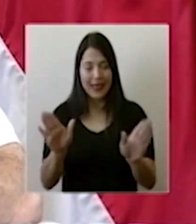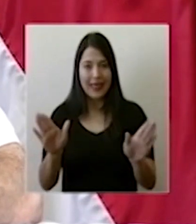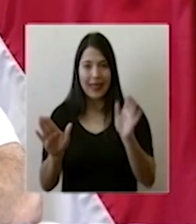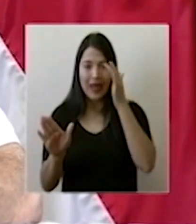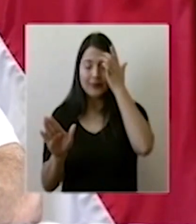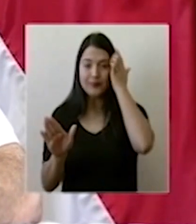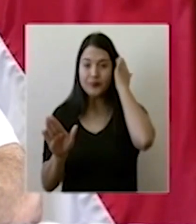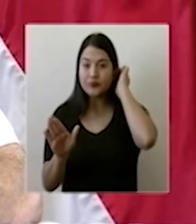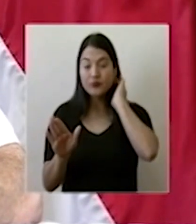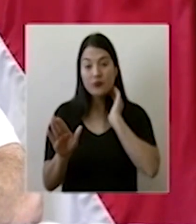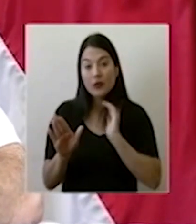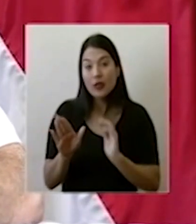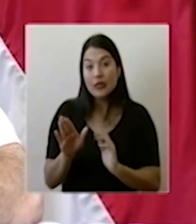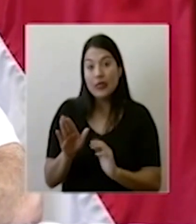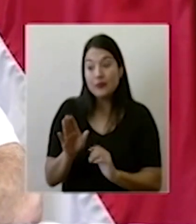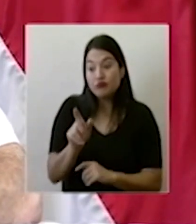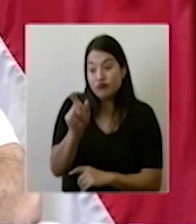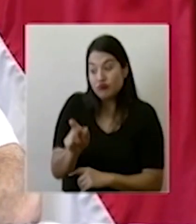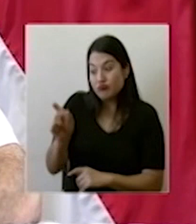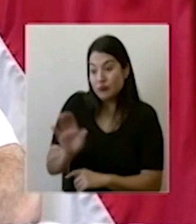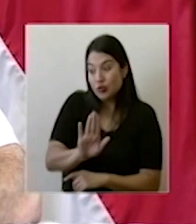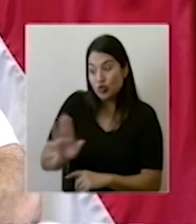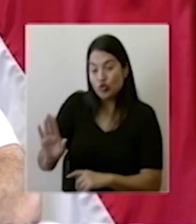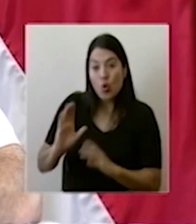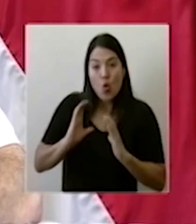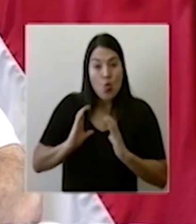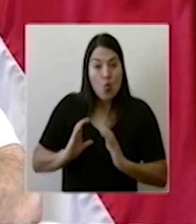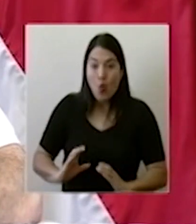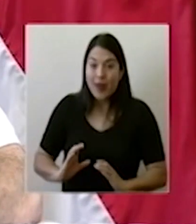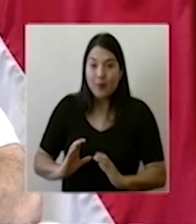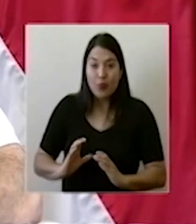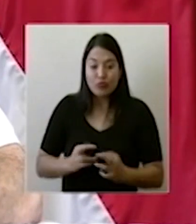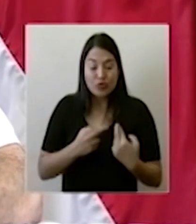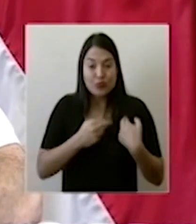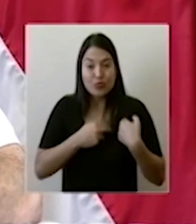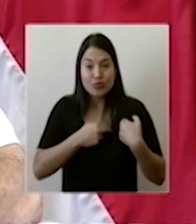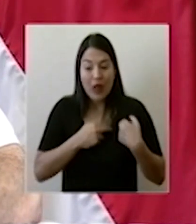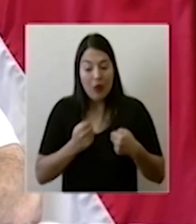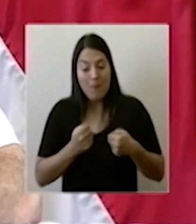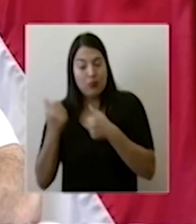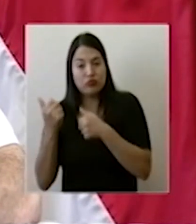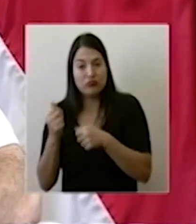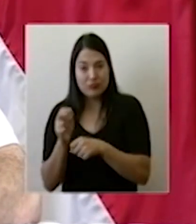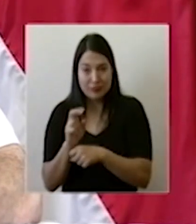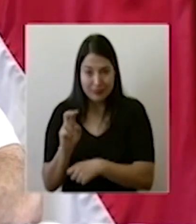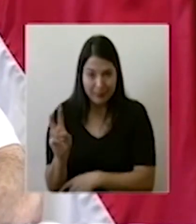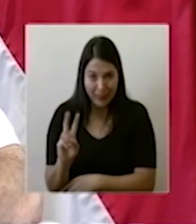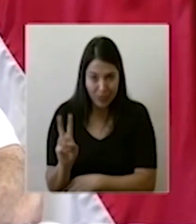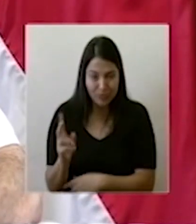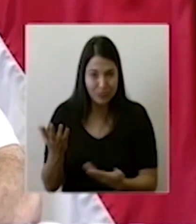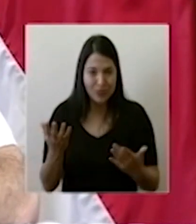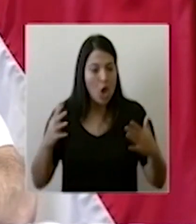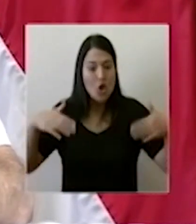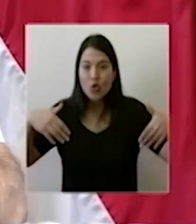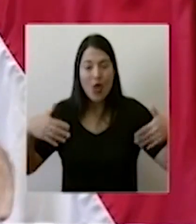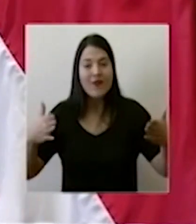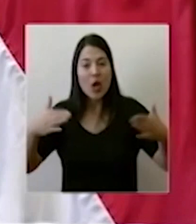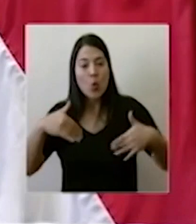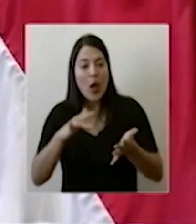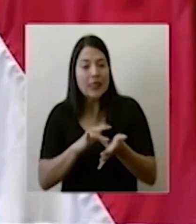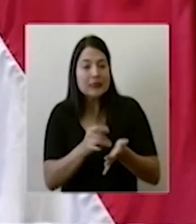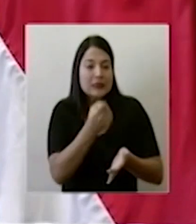el propio cuerpo el que elimina el virus. O sea, todavía no hay una bala mágica, no hay un tratamiento que